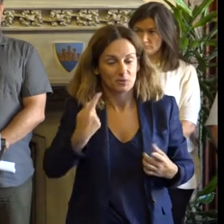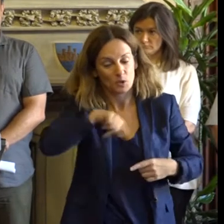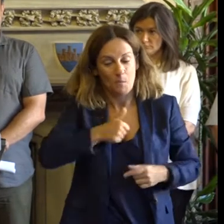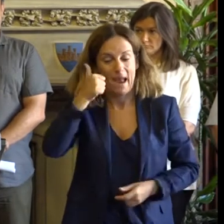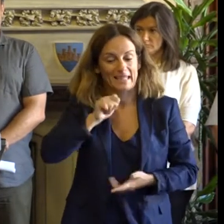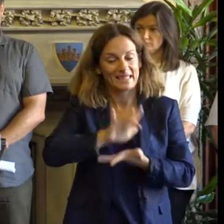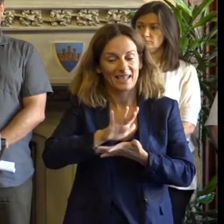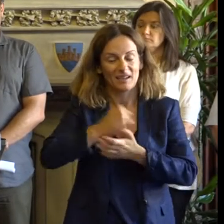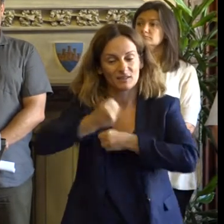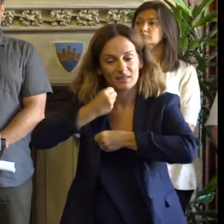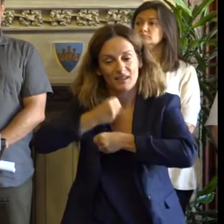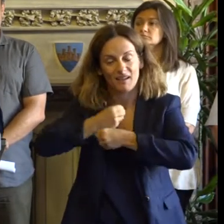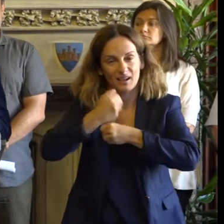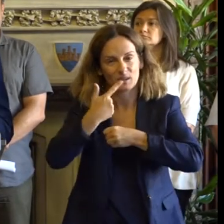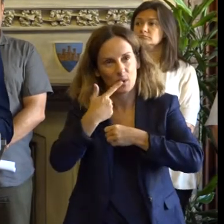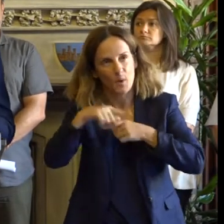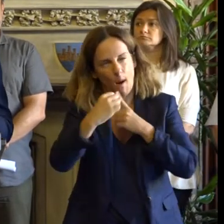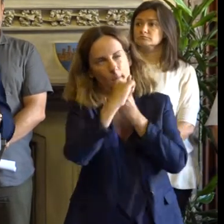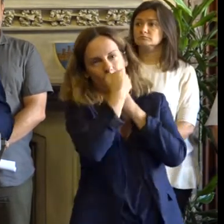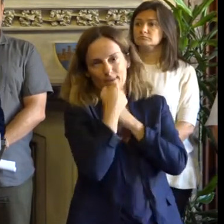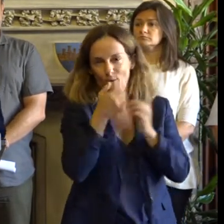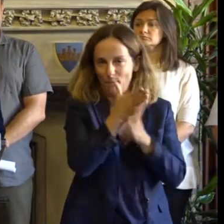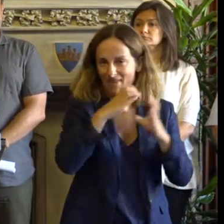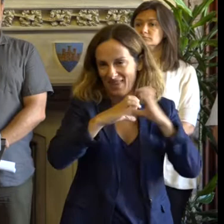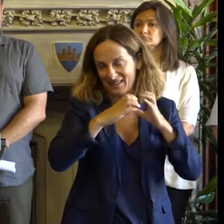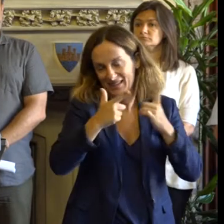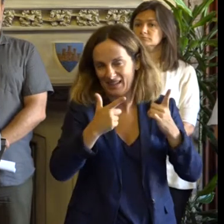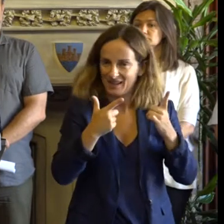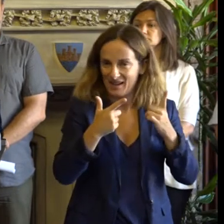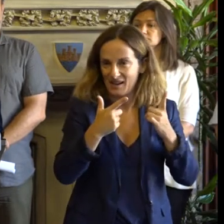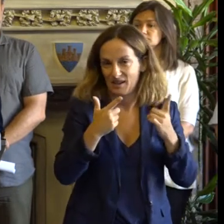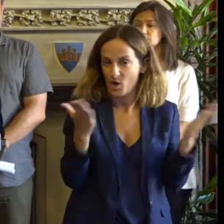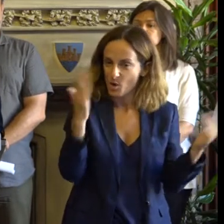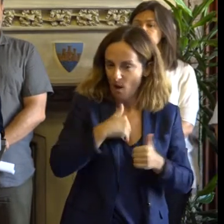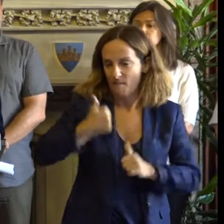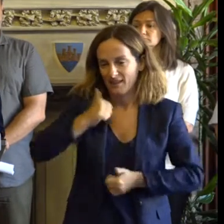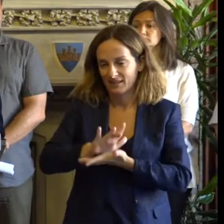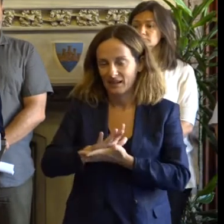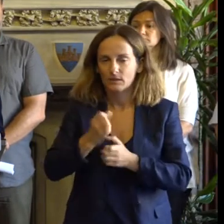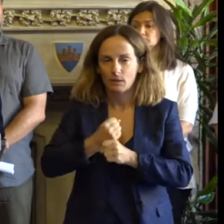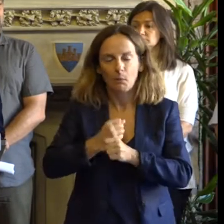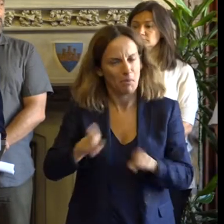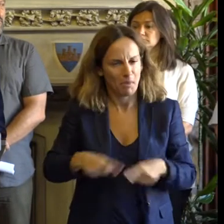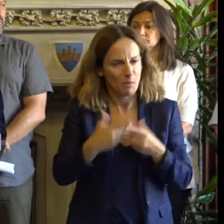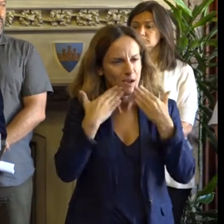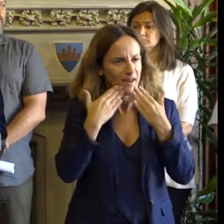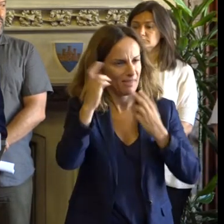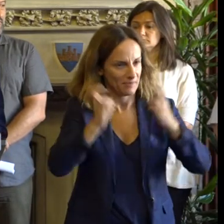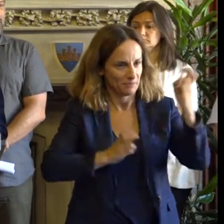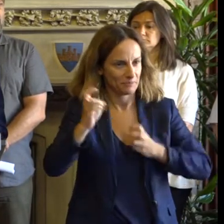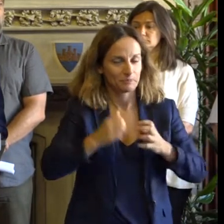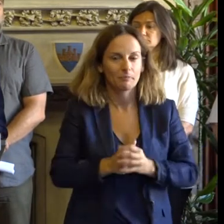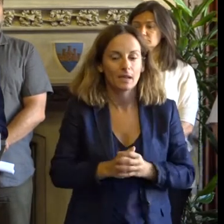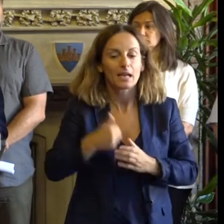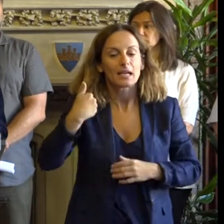cas, moltes gràcies per ser aquí. Ara que se compleix un any que vàrem